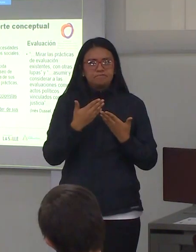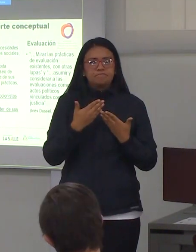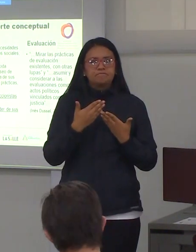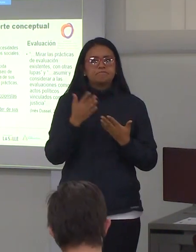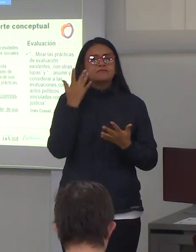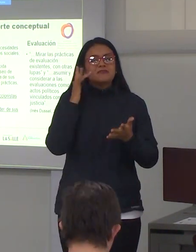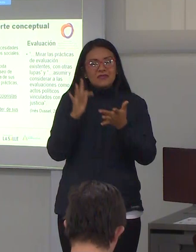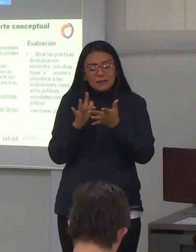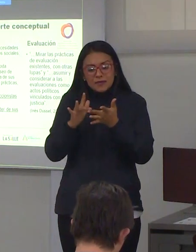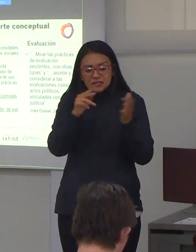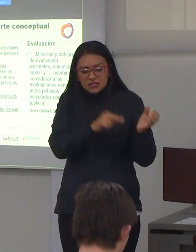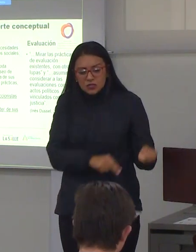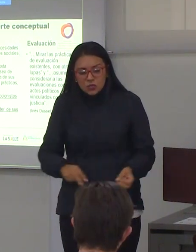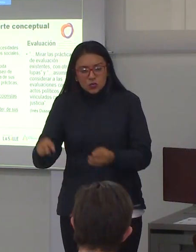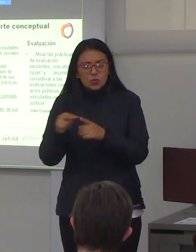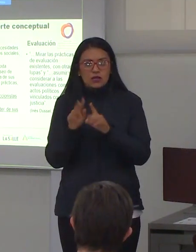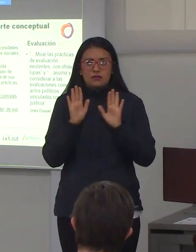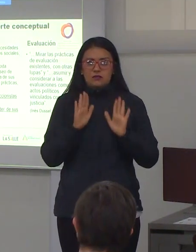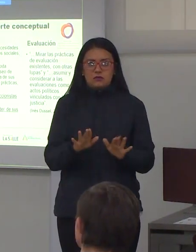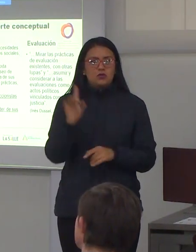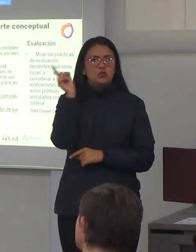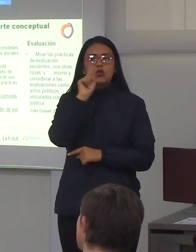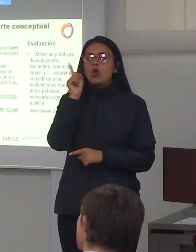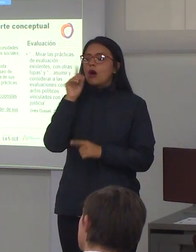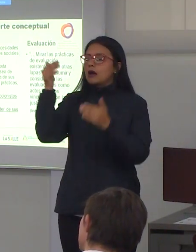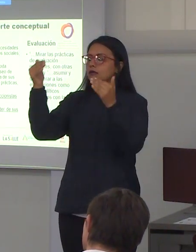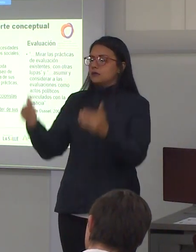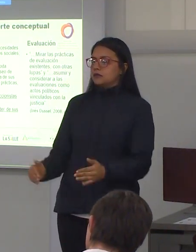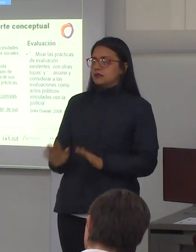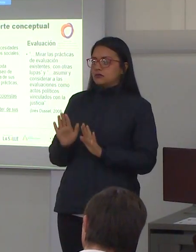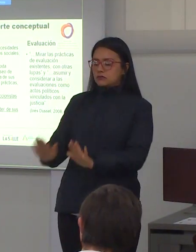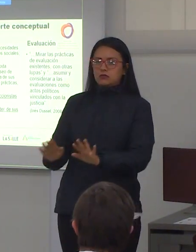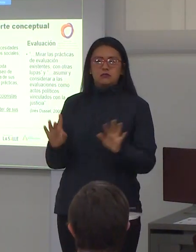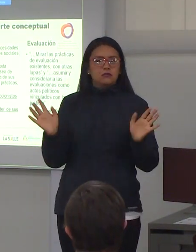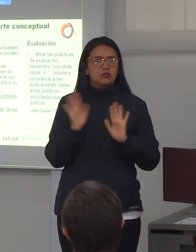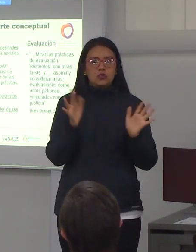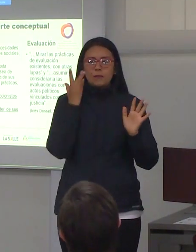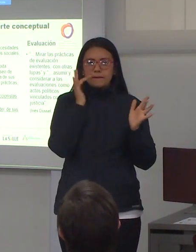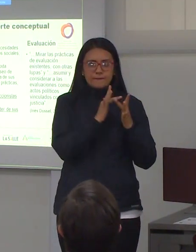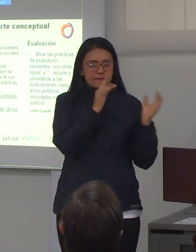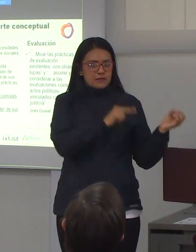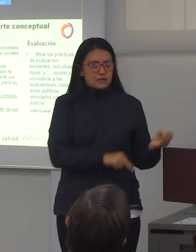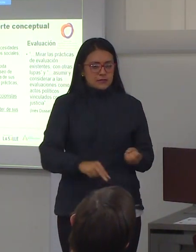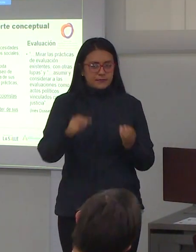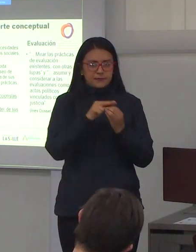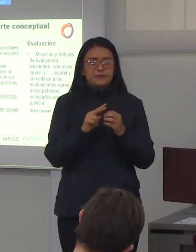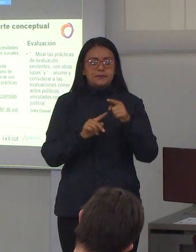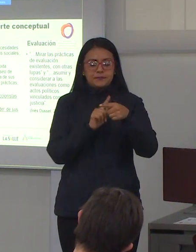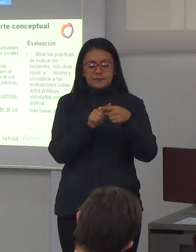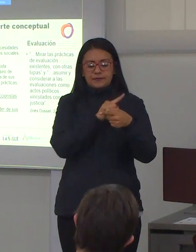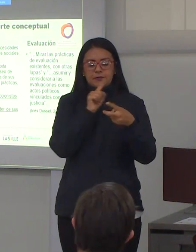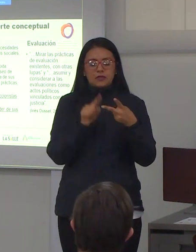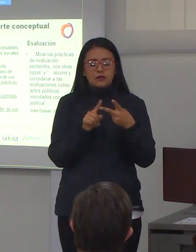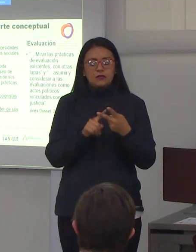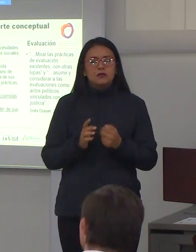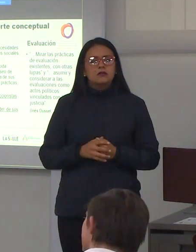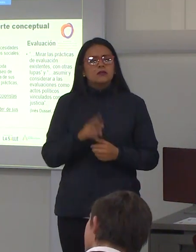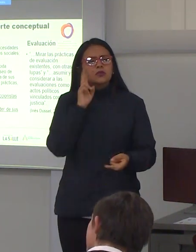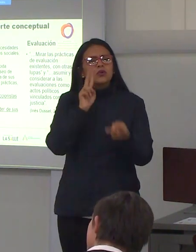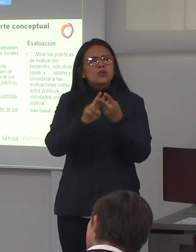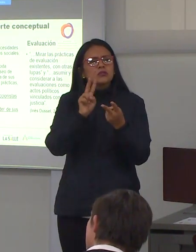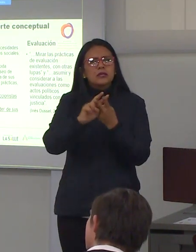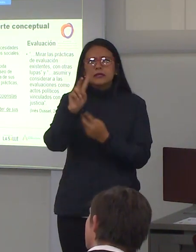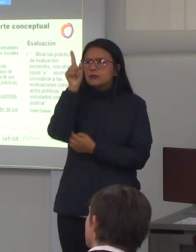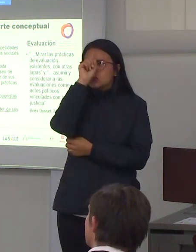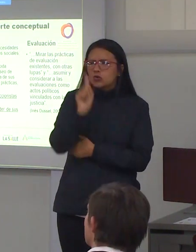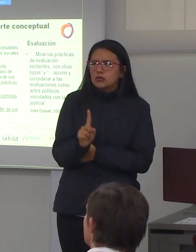términos educativos, es decir, no en términos de su discapacidad sino en términos educativos. Segundo, conocer aquello que no